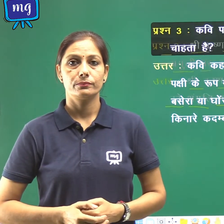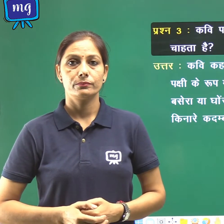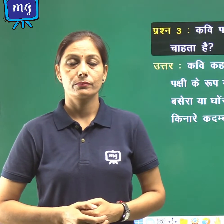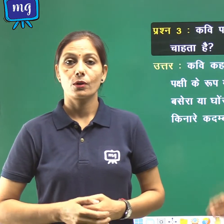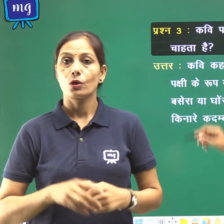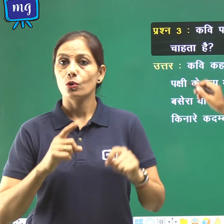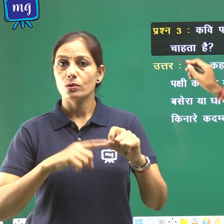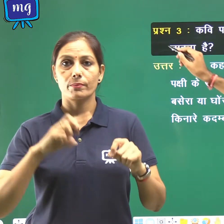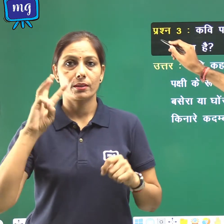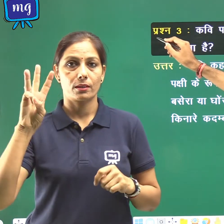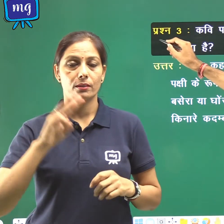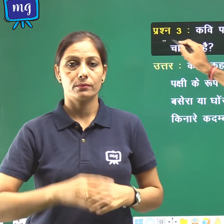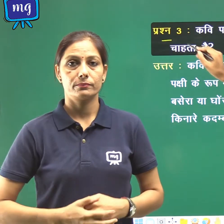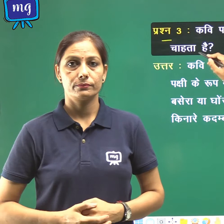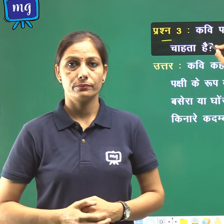प्रश्न 3,